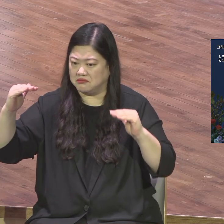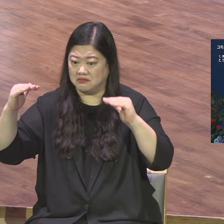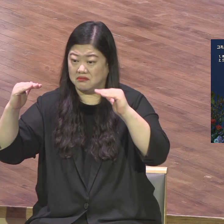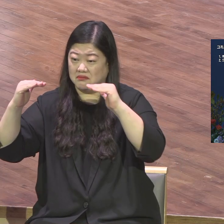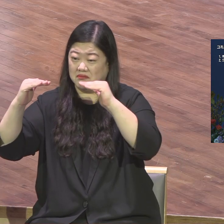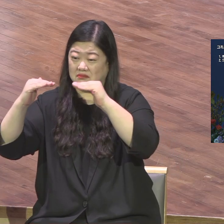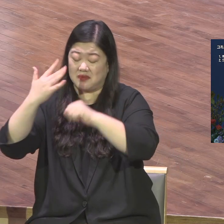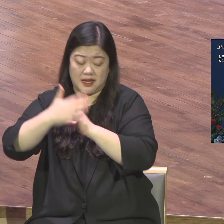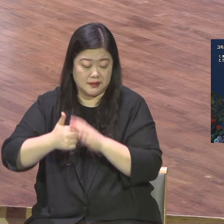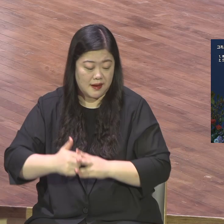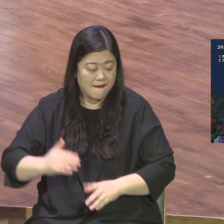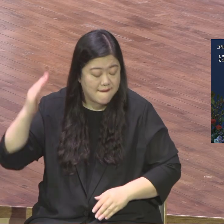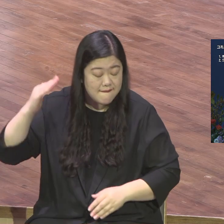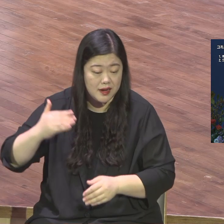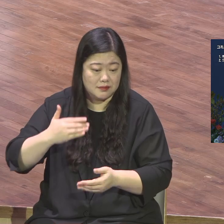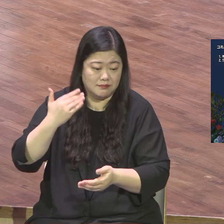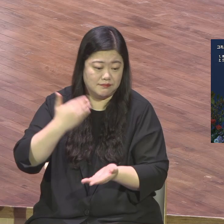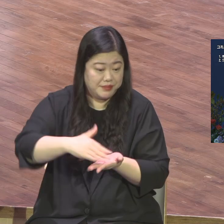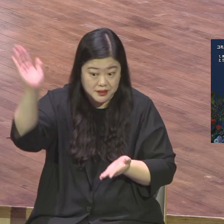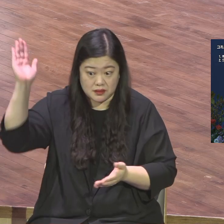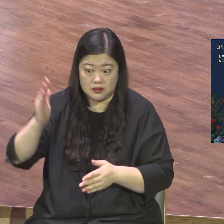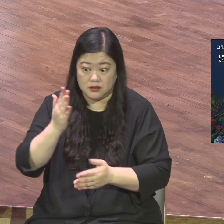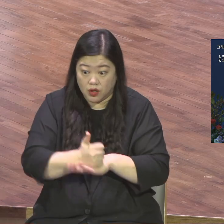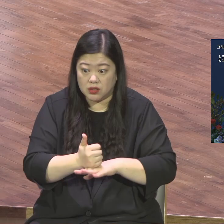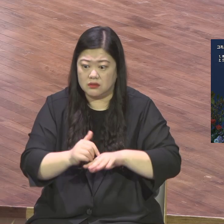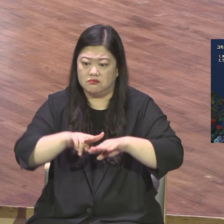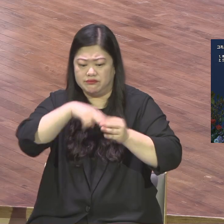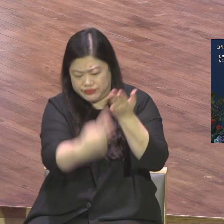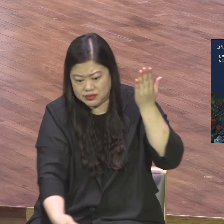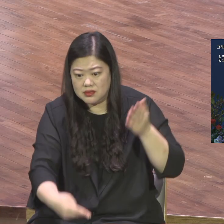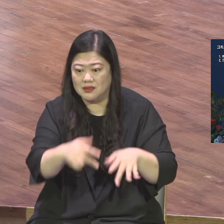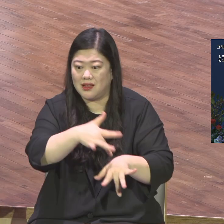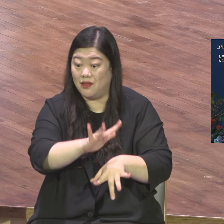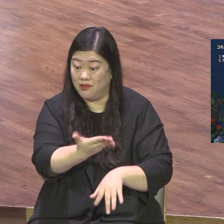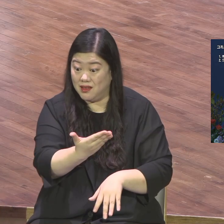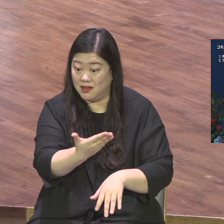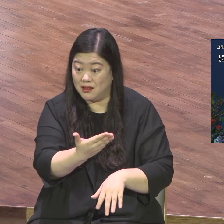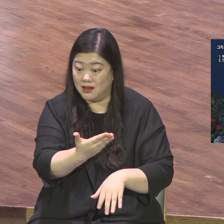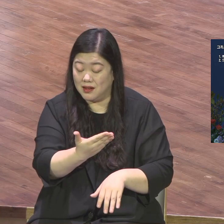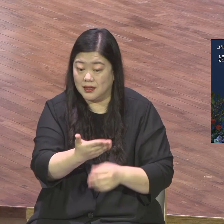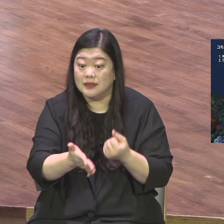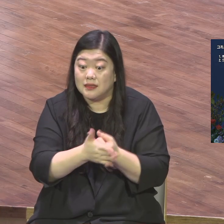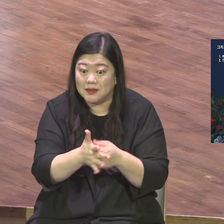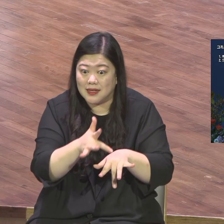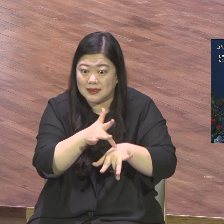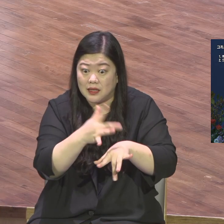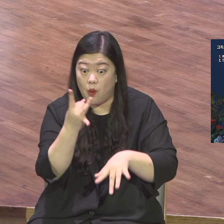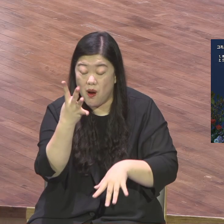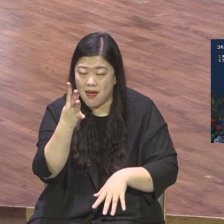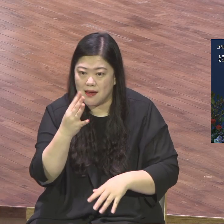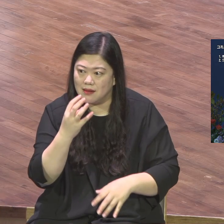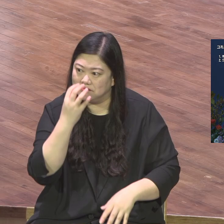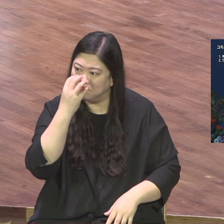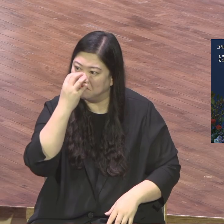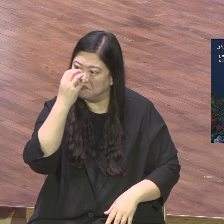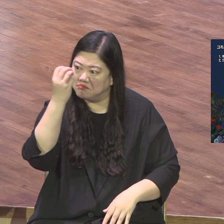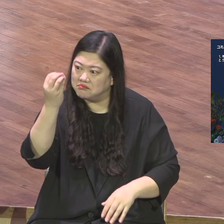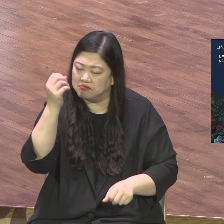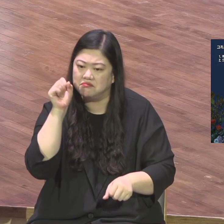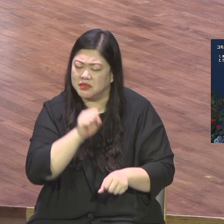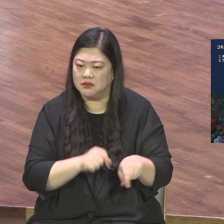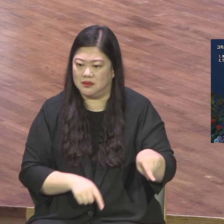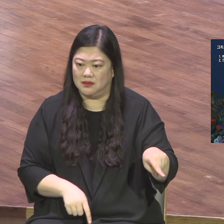네가 최고가 되라고 너가 영광 다 받으라고 너 이름이 높이 드러나라고 계속해서